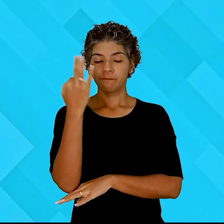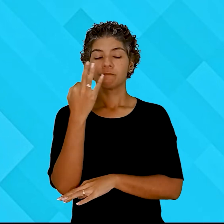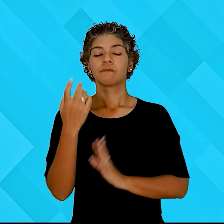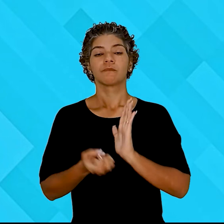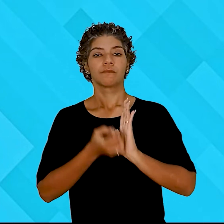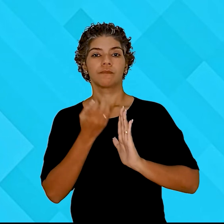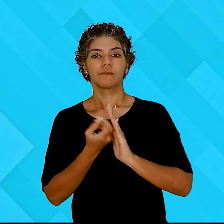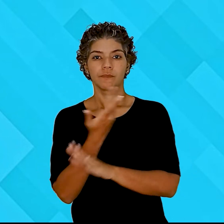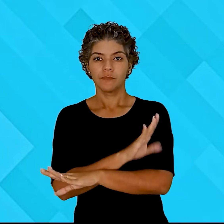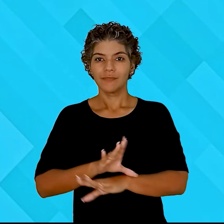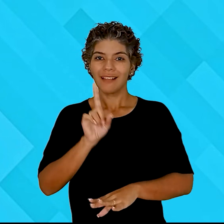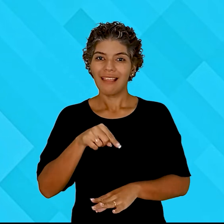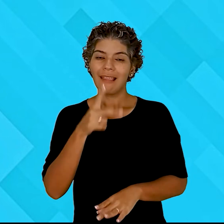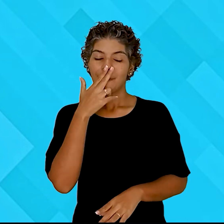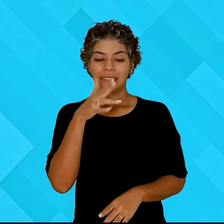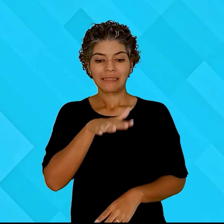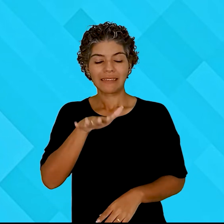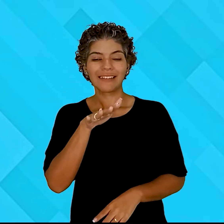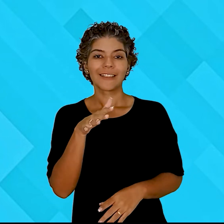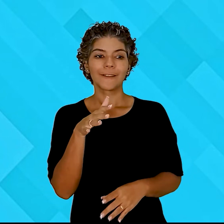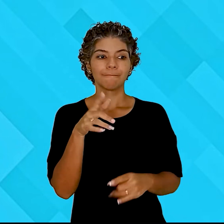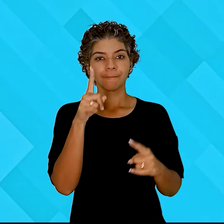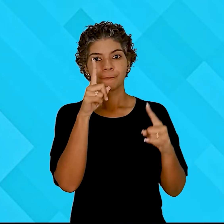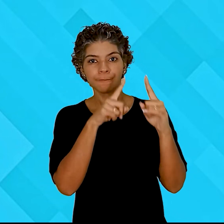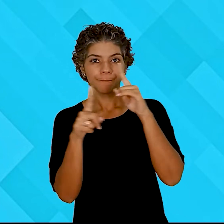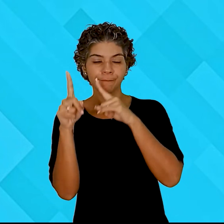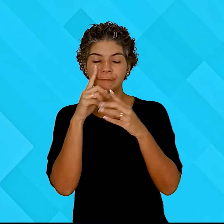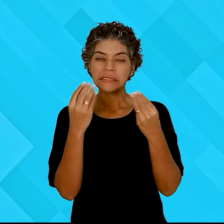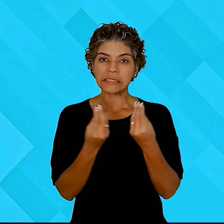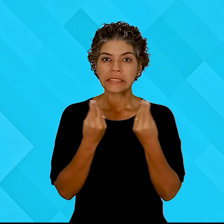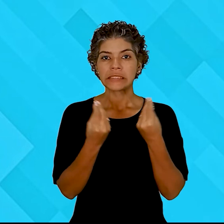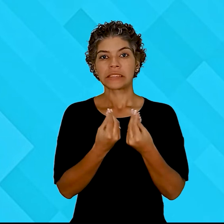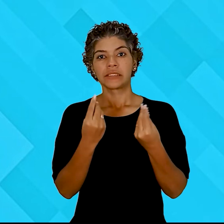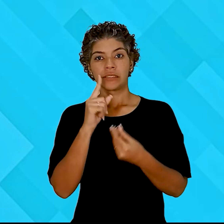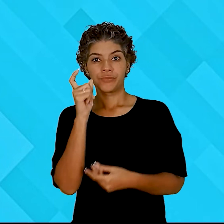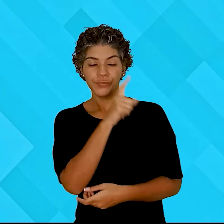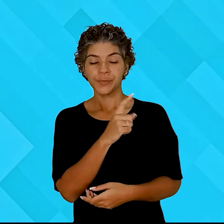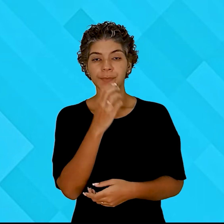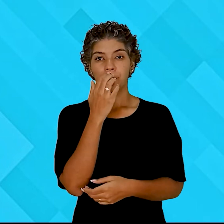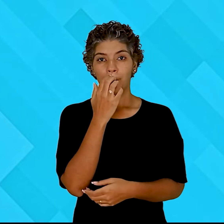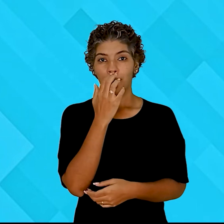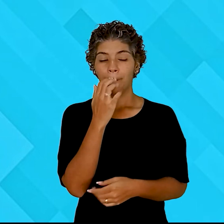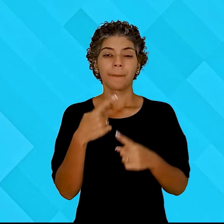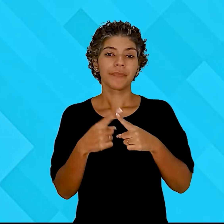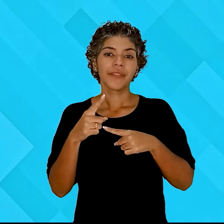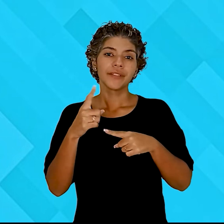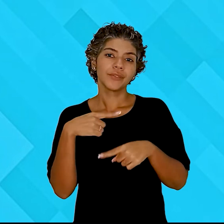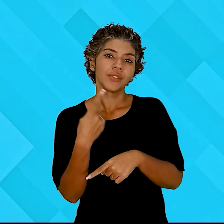produtor cultural é um campo ainda um pouco nebuloso, né? Eu diria que é um cenário um pouco adverso, onde a gente não conhece muito bem quais são